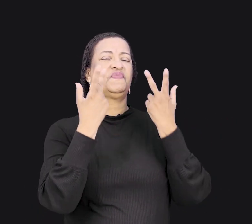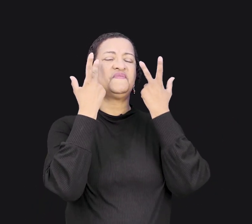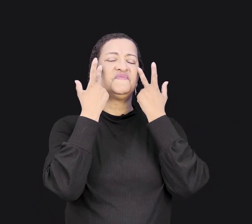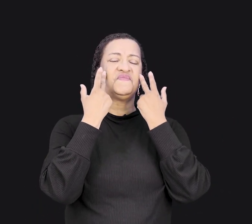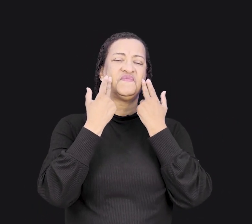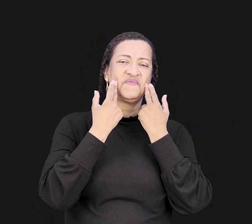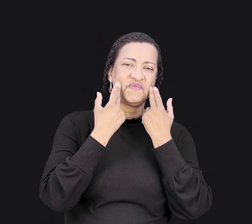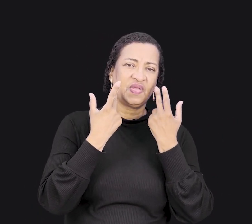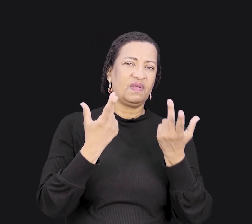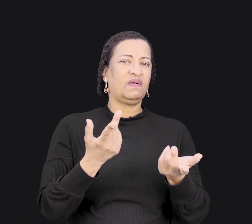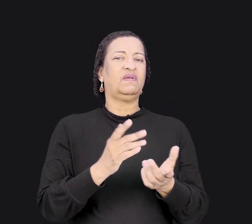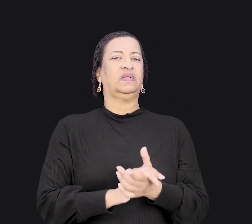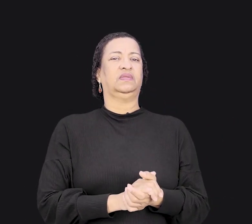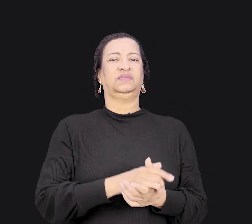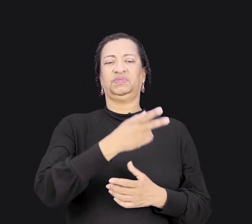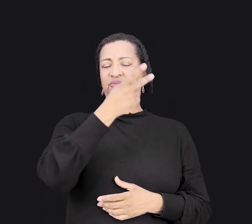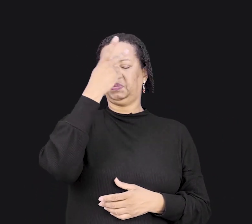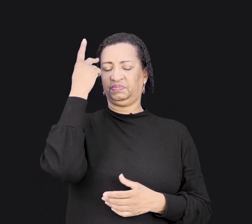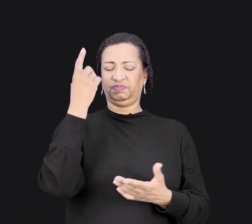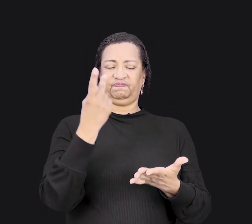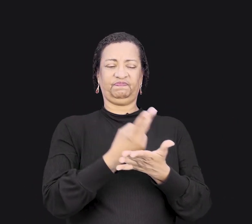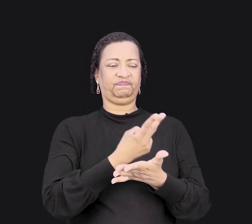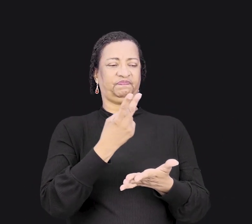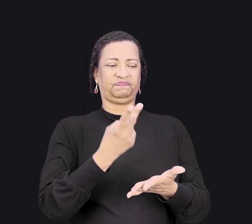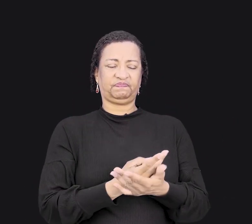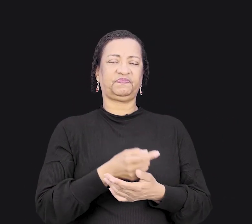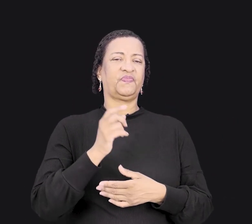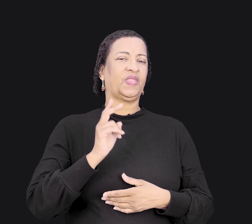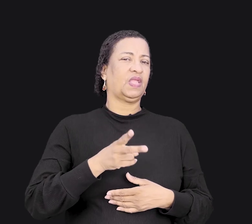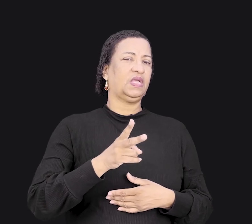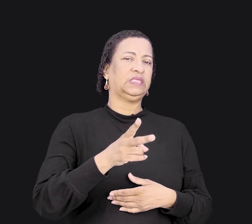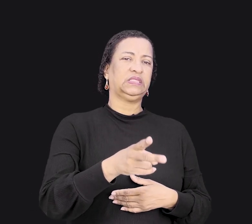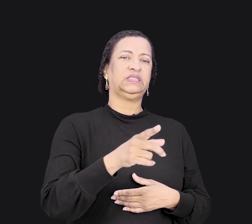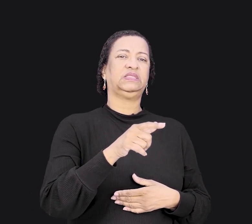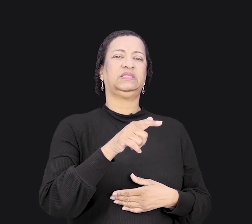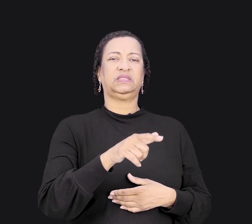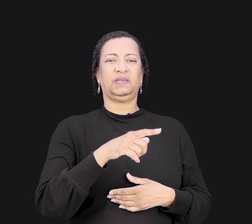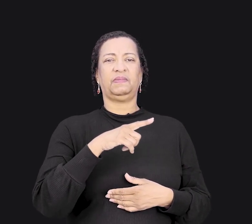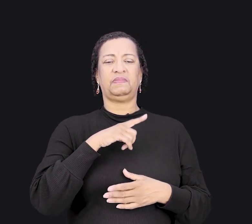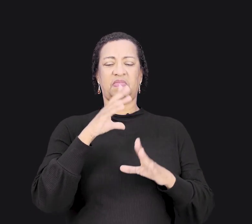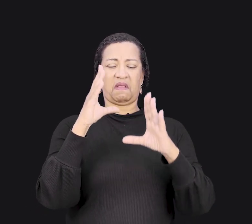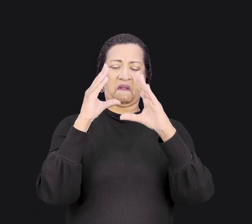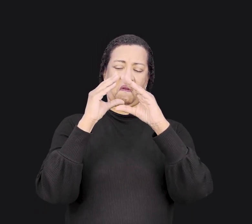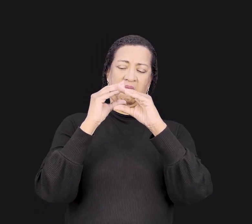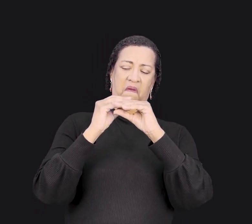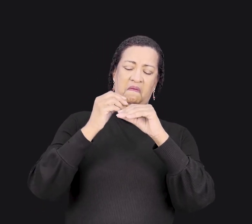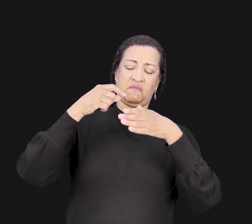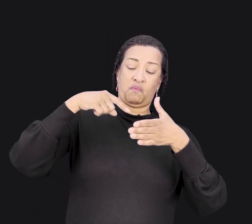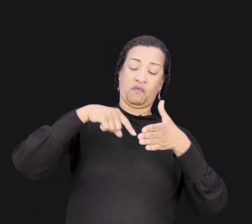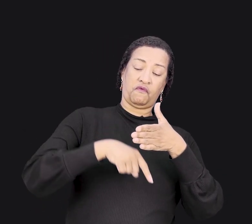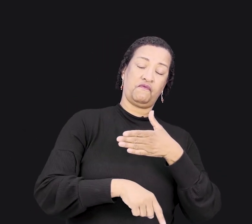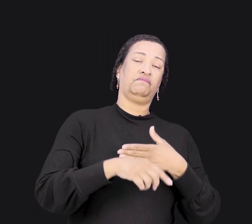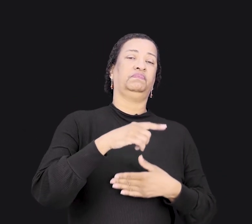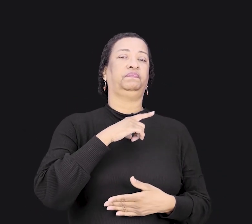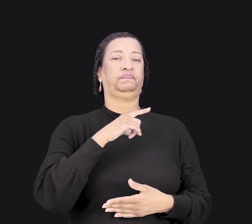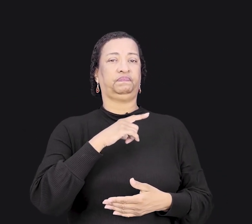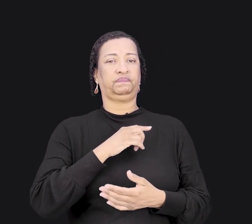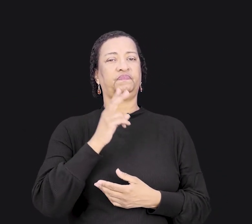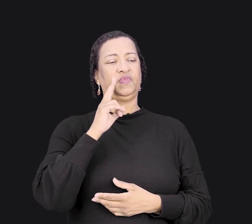as quais estão reservadas para sempre as mais densas trevas. Você já ouviu alguma pregação